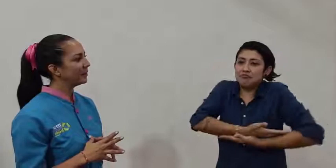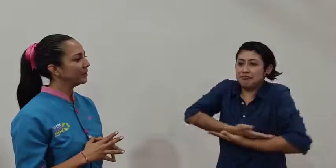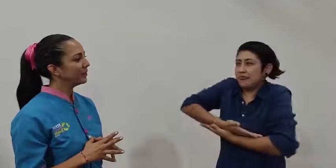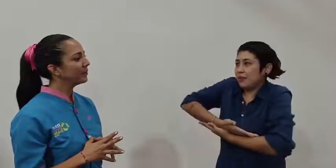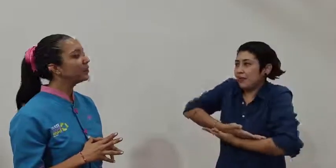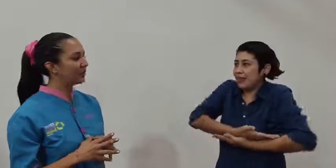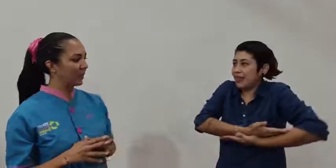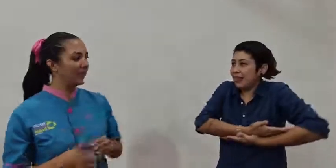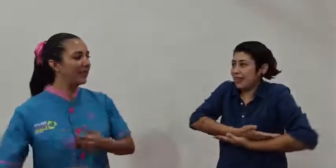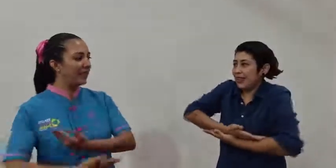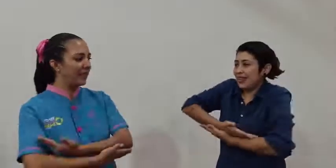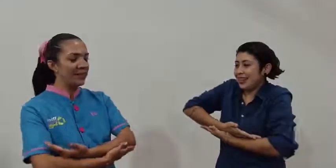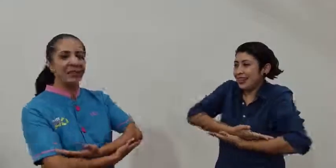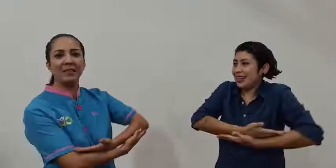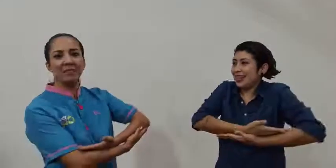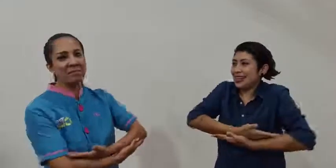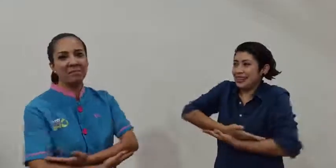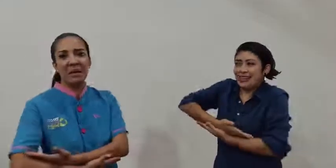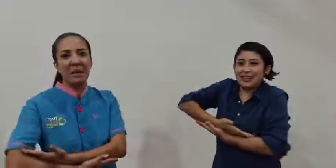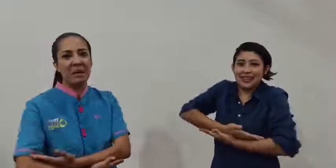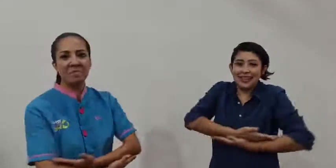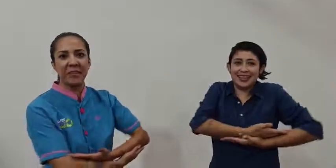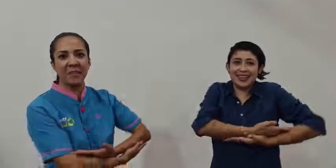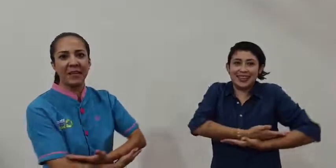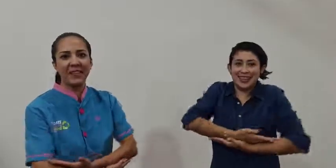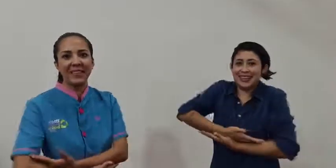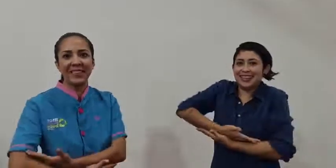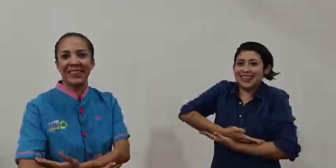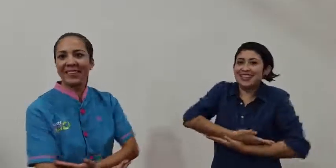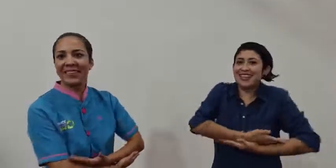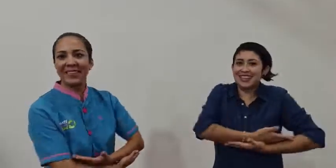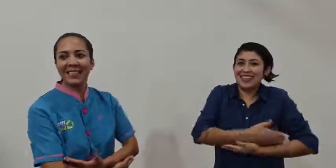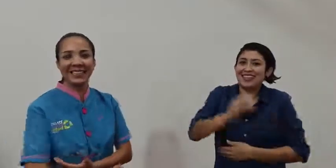Bebé, ok, así, bebé, también.